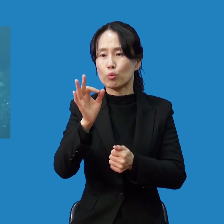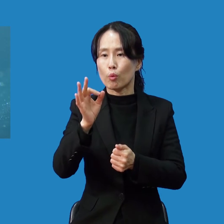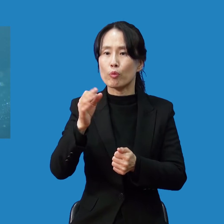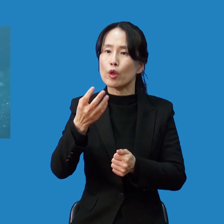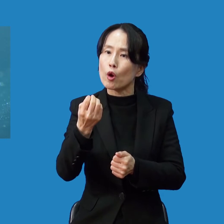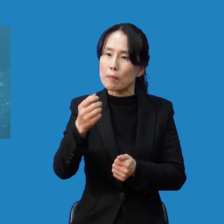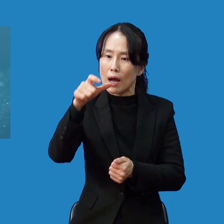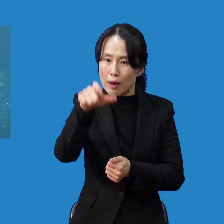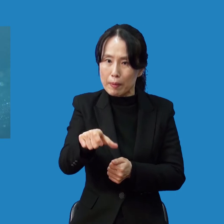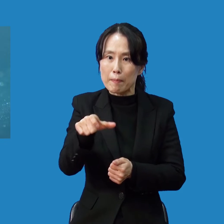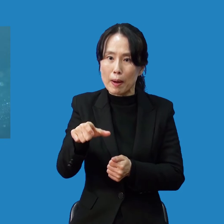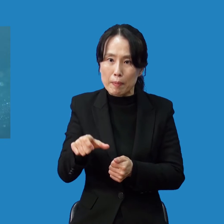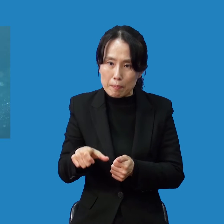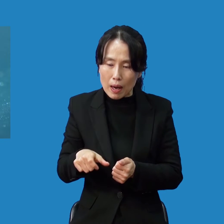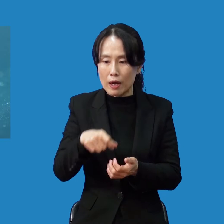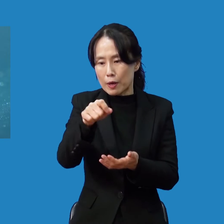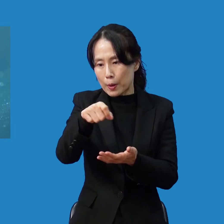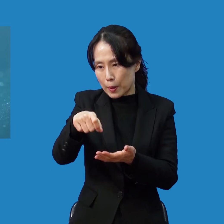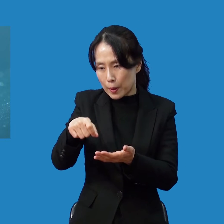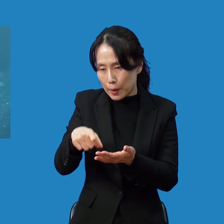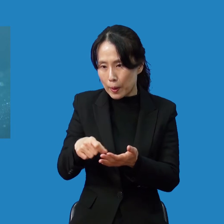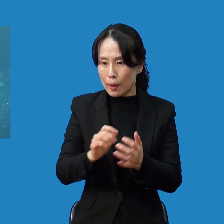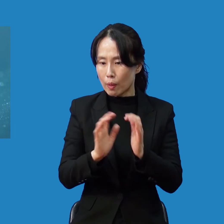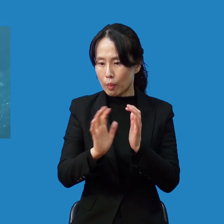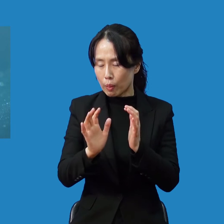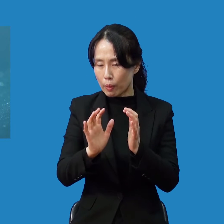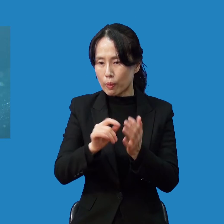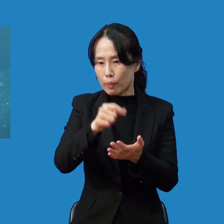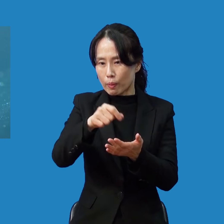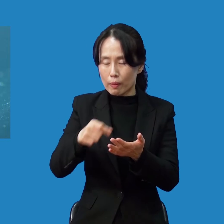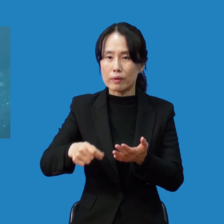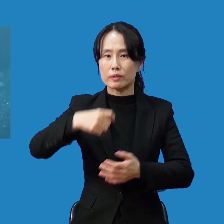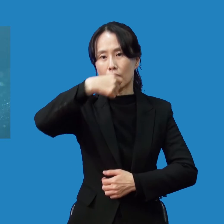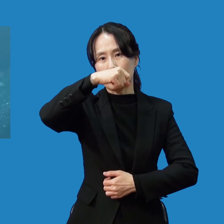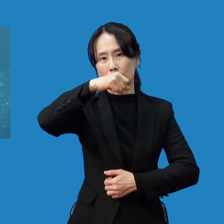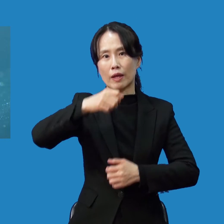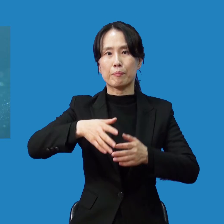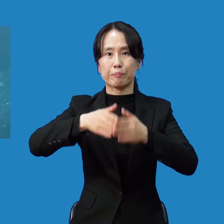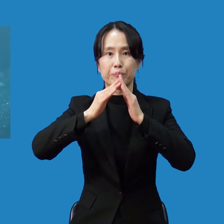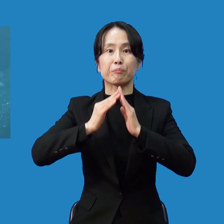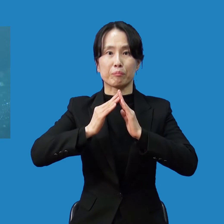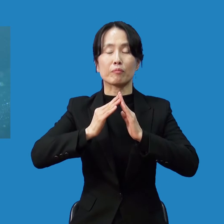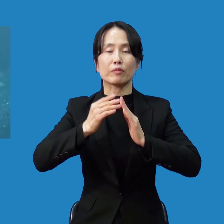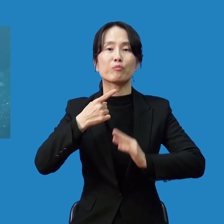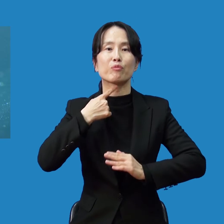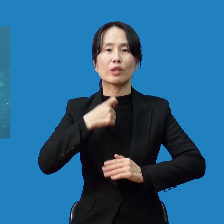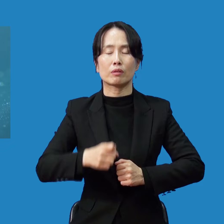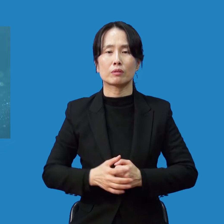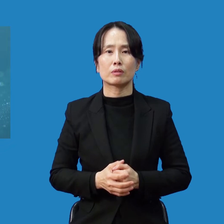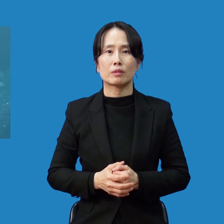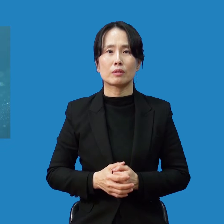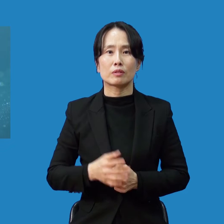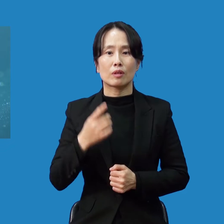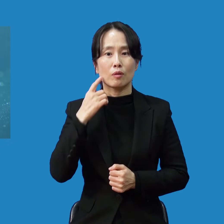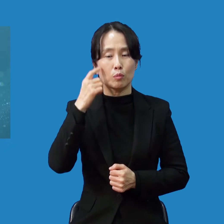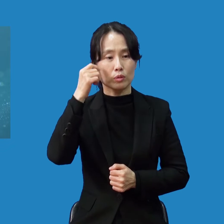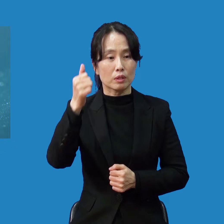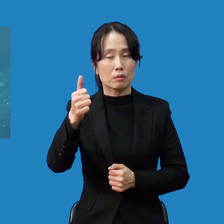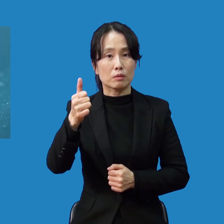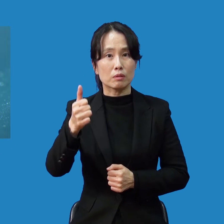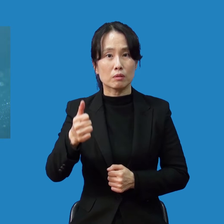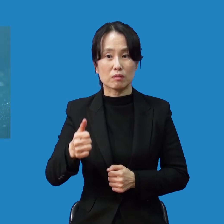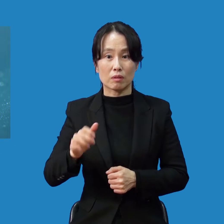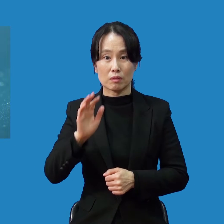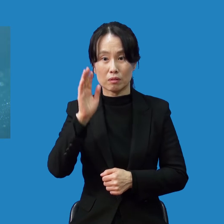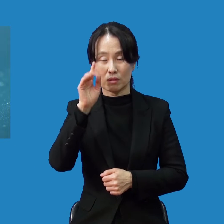얼마, 그걸 재직회에서 의논을 해서 예산까지 다 세워놓았습니다. 그럼 목사들이 다